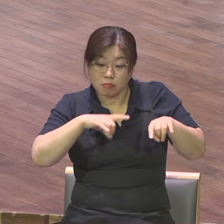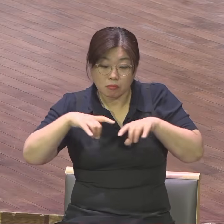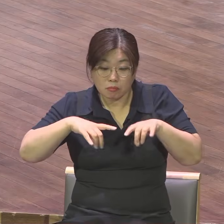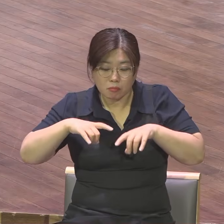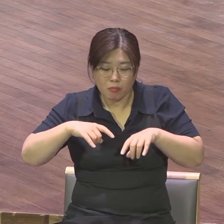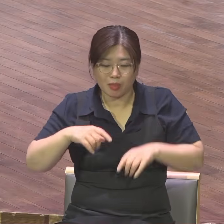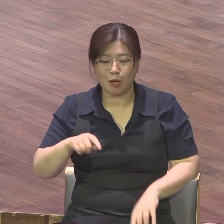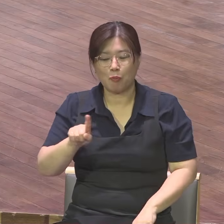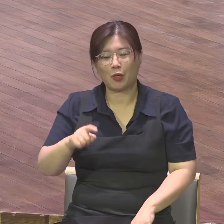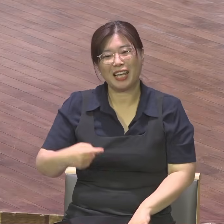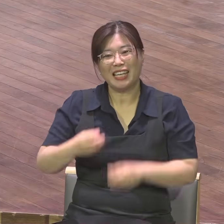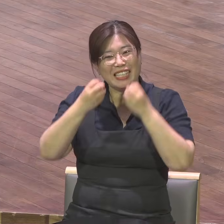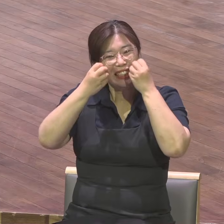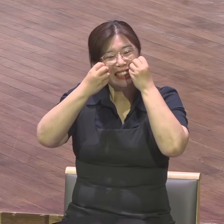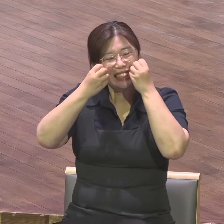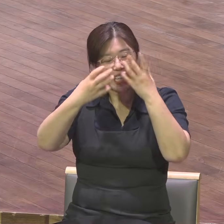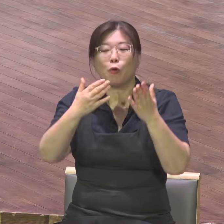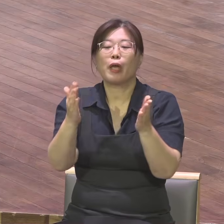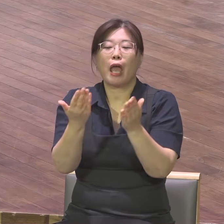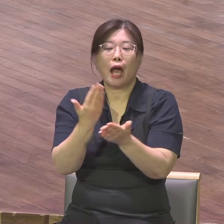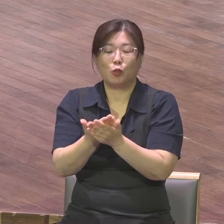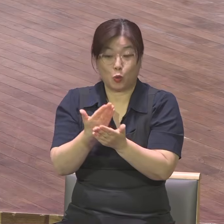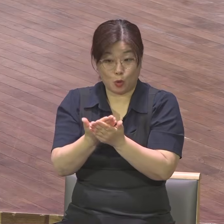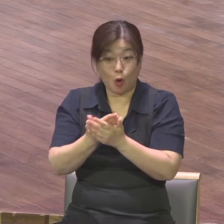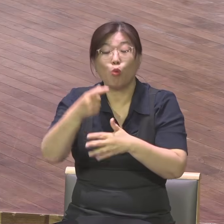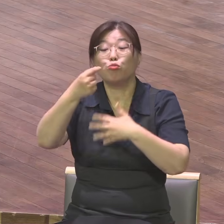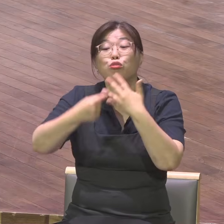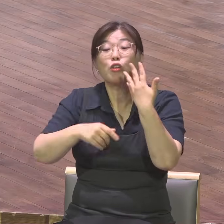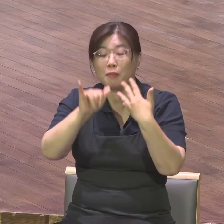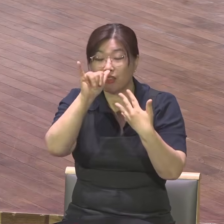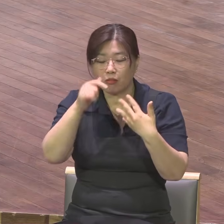말이 수영로교회 그 전도하는